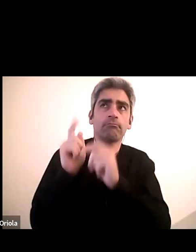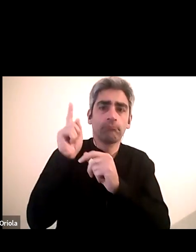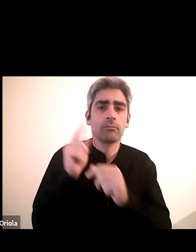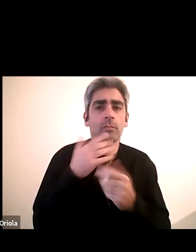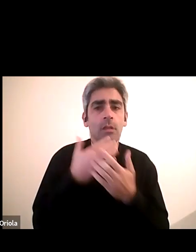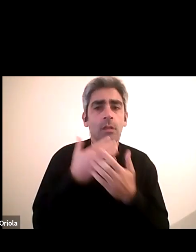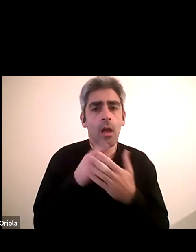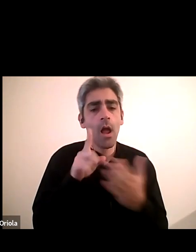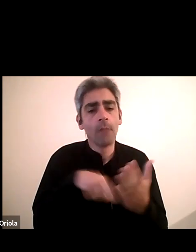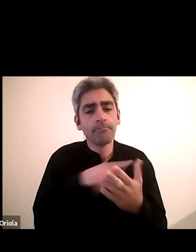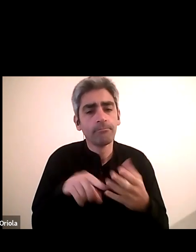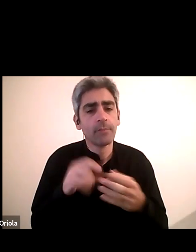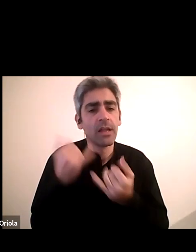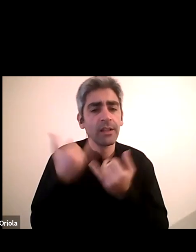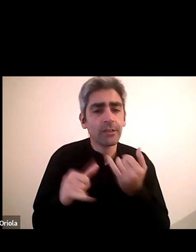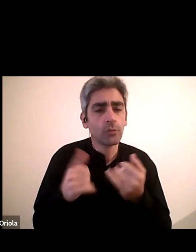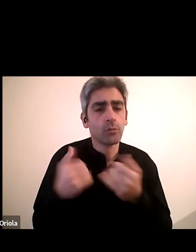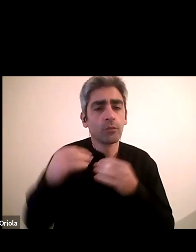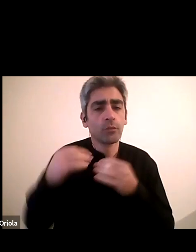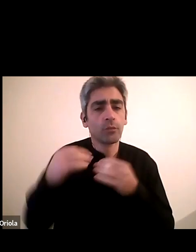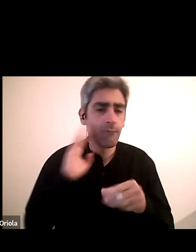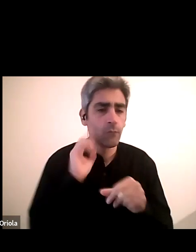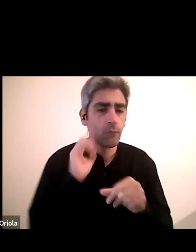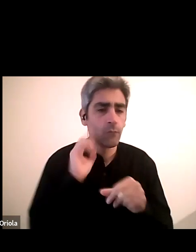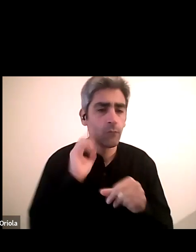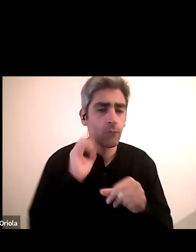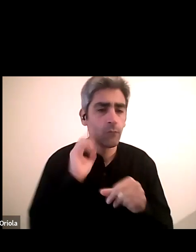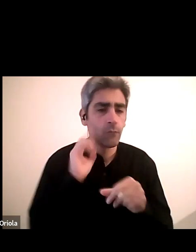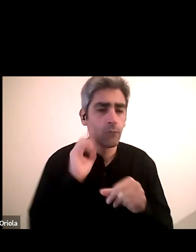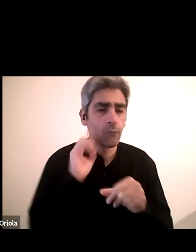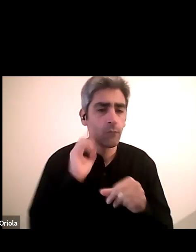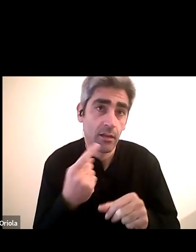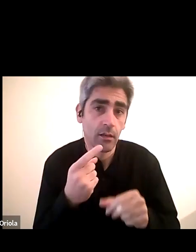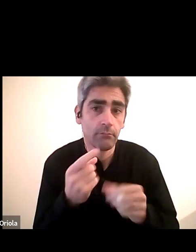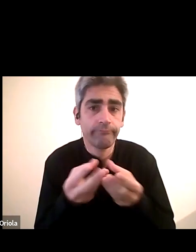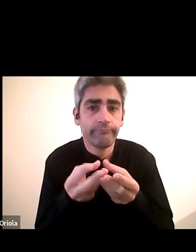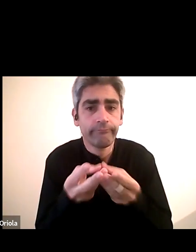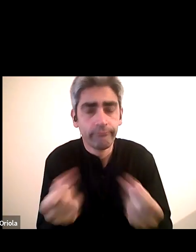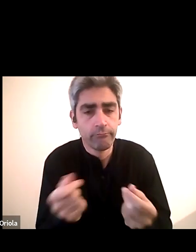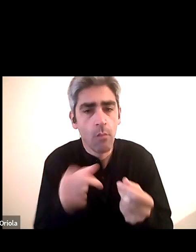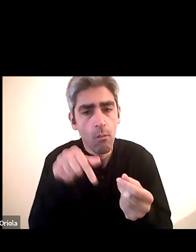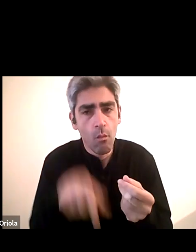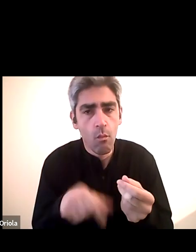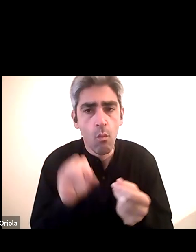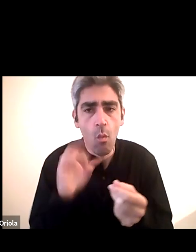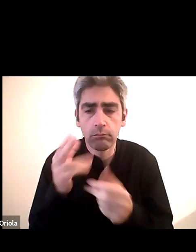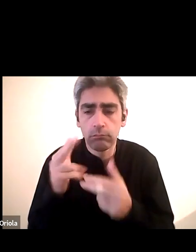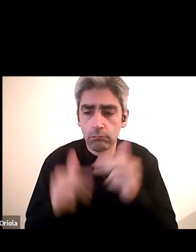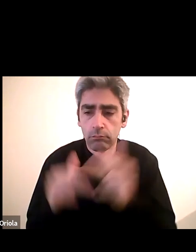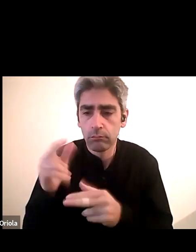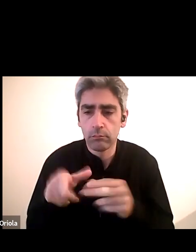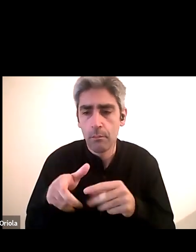eliminação de riscos profissionais para os trabalhadores fosse eliminada logo no momento de concessão de máquinas e equipamentos de